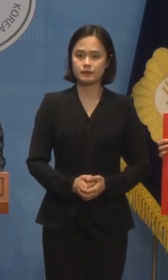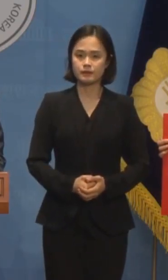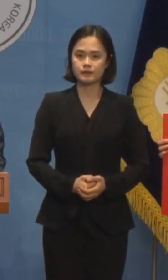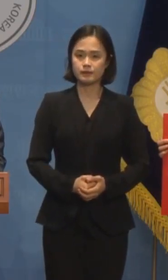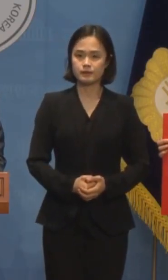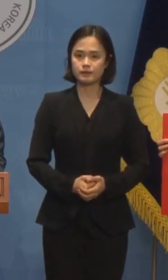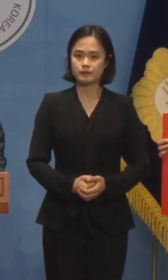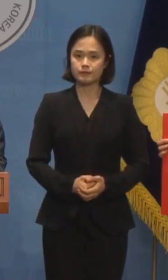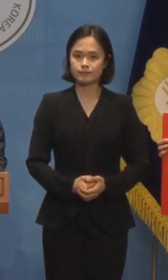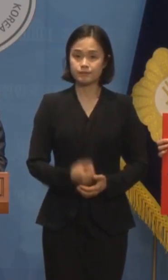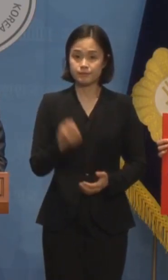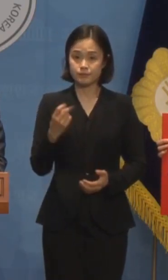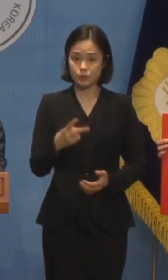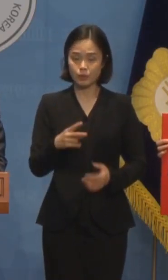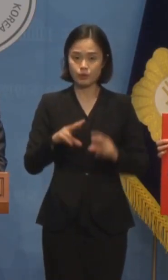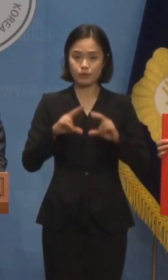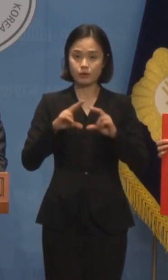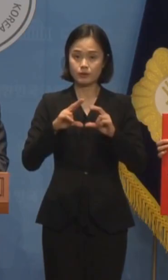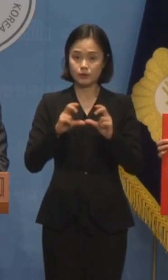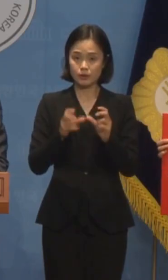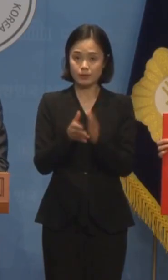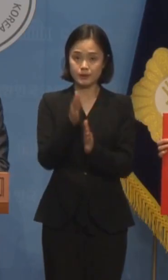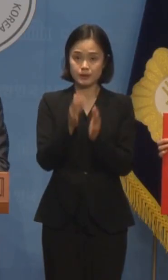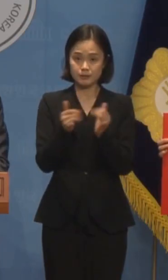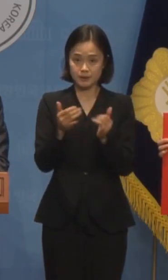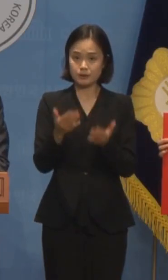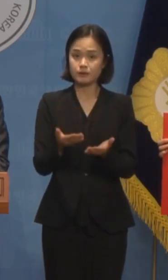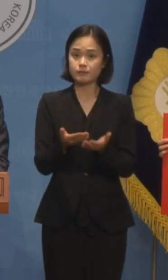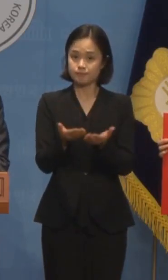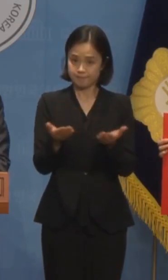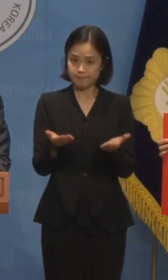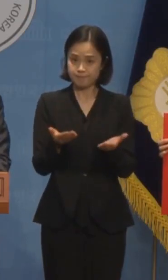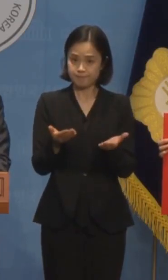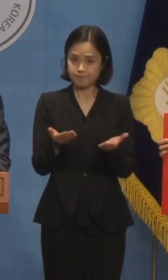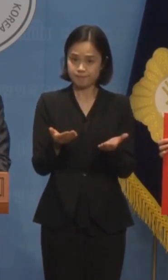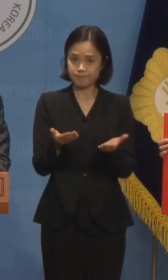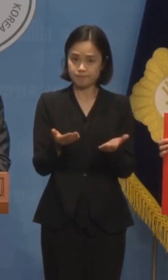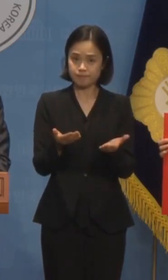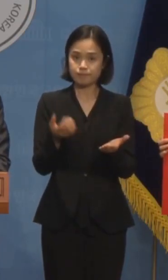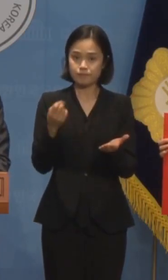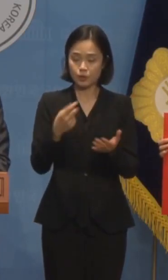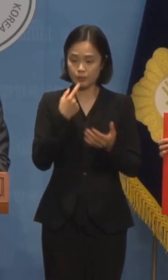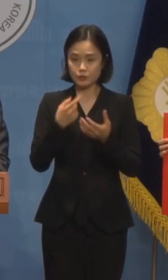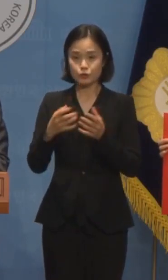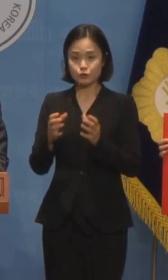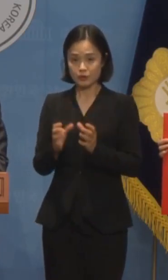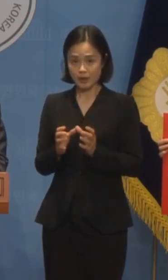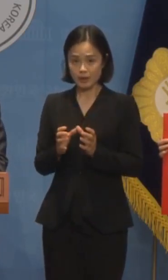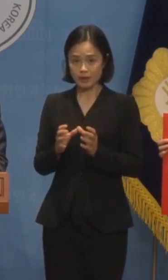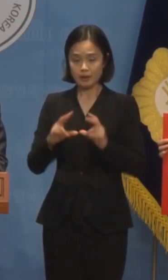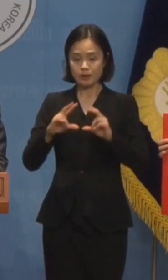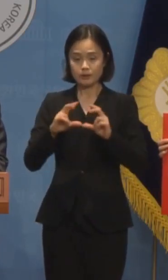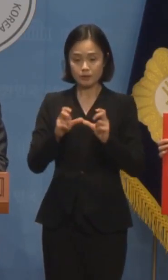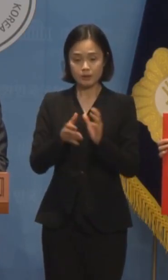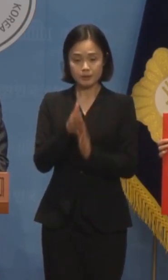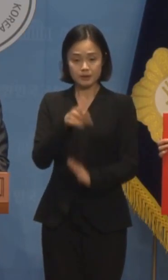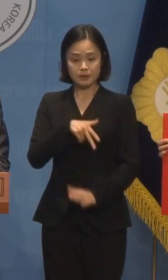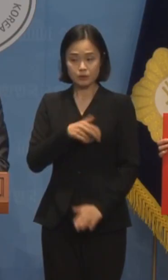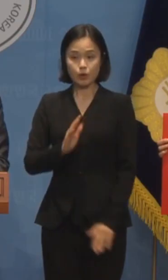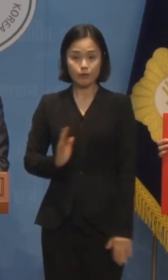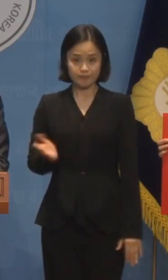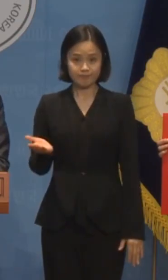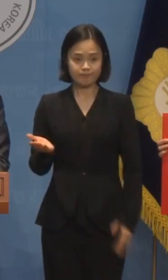우리 성남 시민들, 그리고 우리 더불어민주당 성남 시의원들과